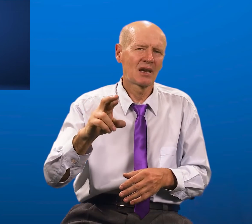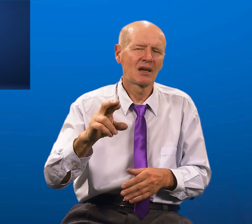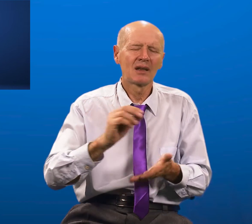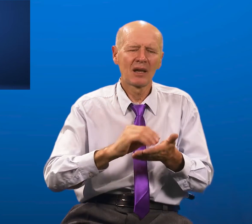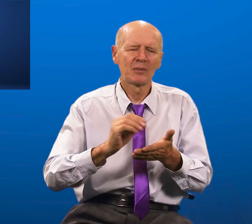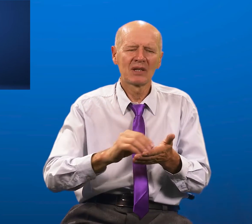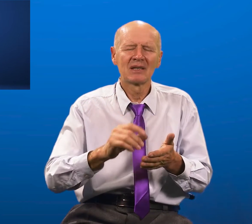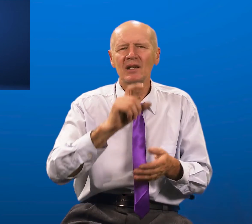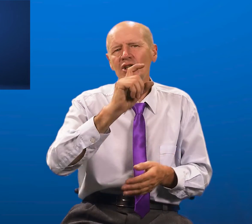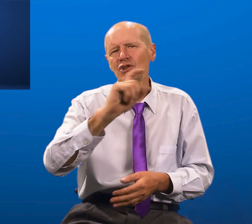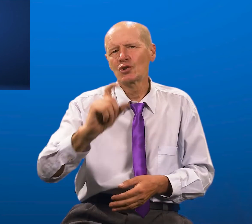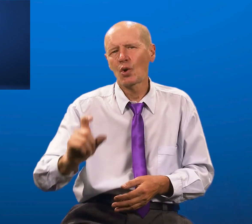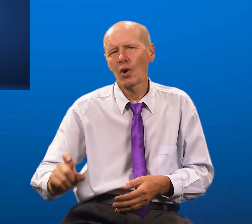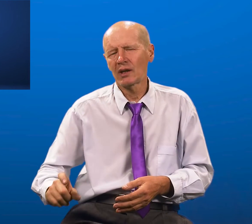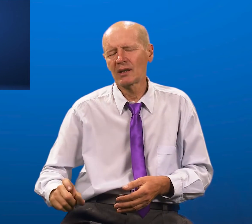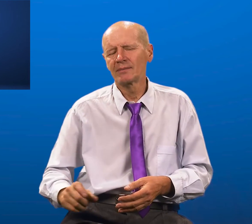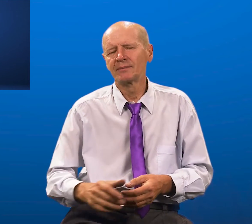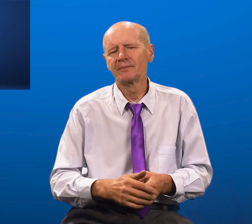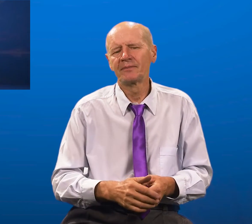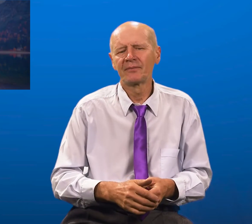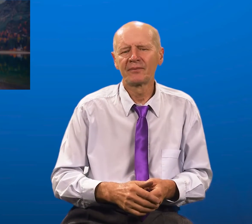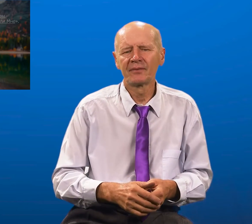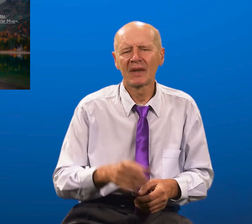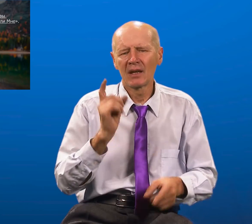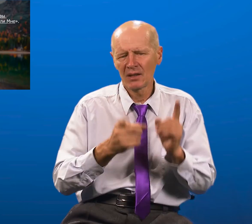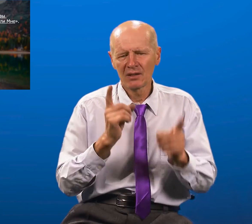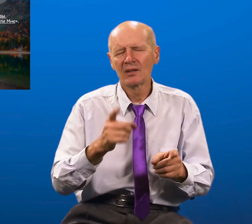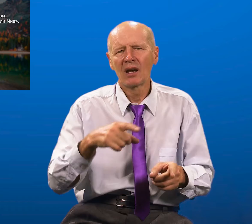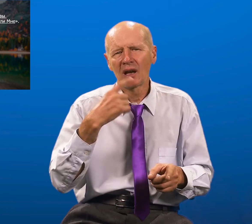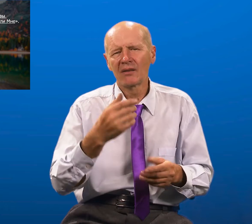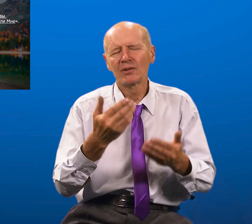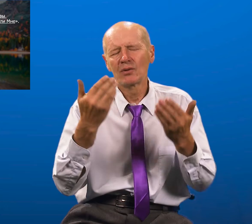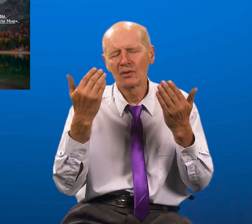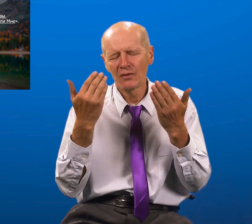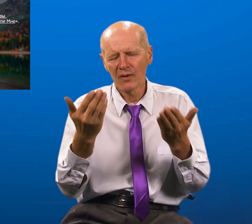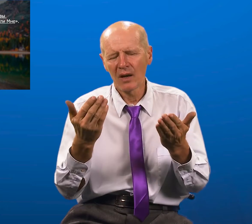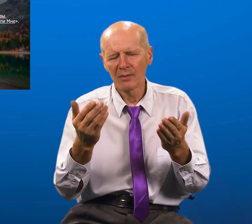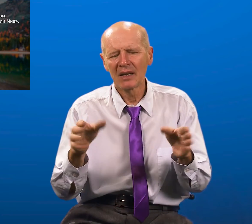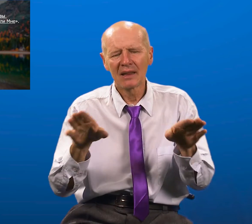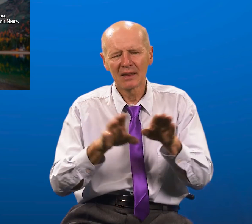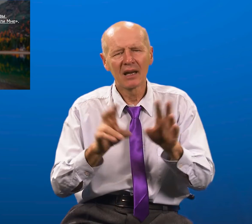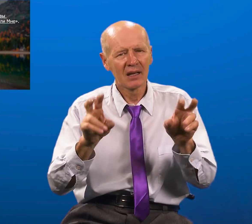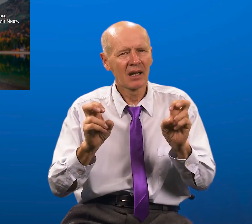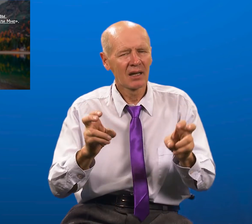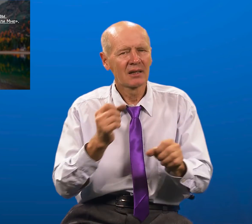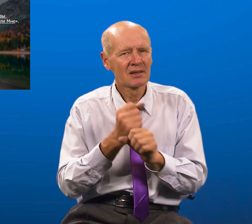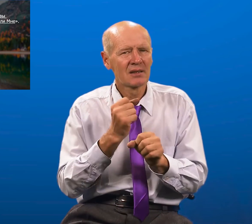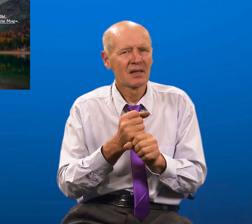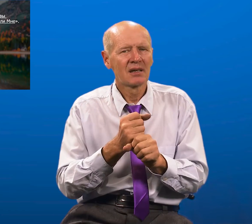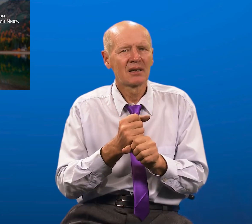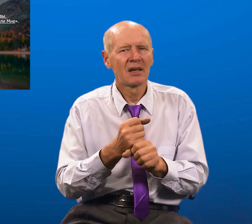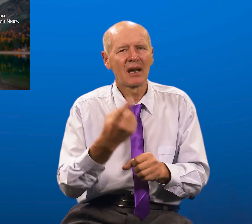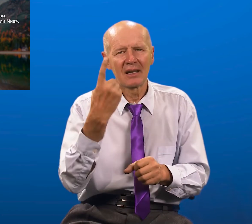такие строки, 45 стих. «Истинно говорю вам, так как вы сделали это одному из